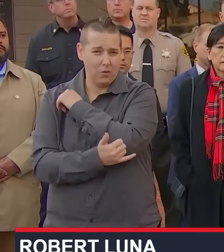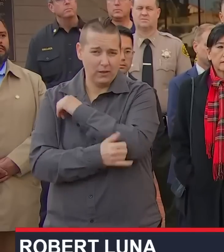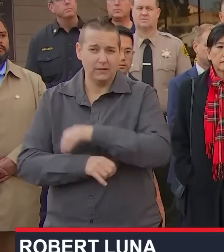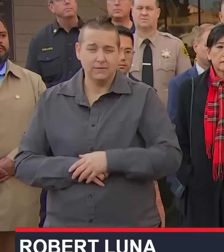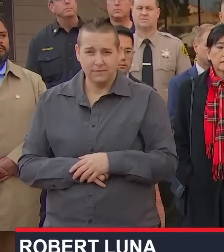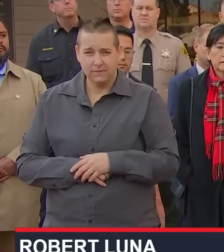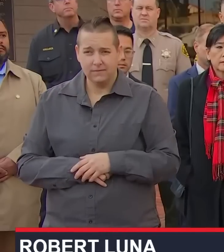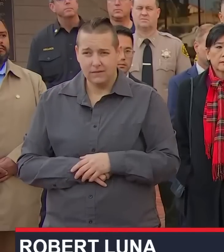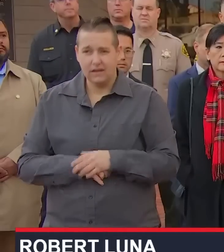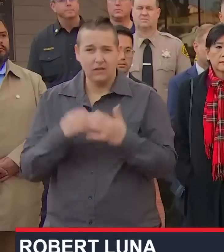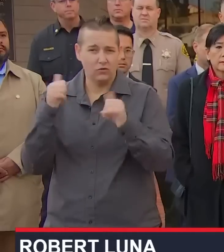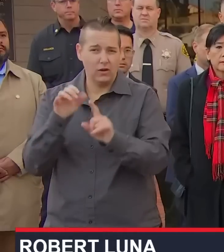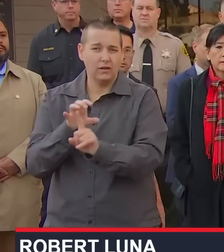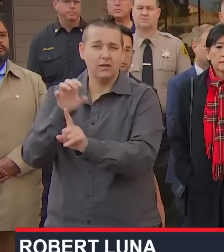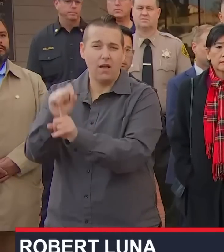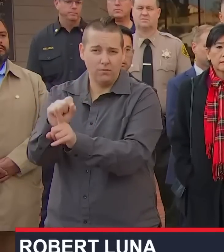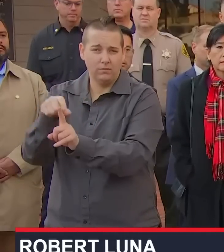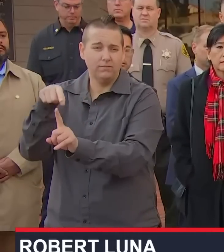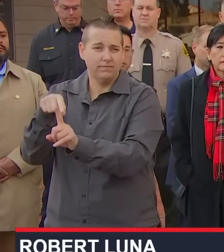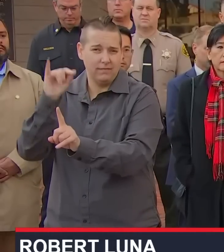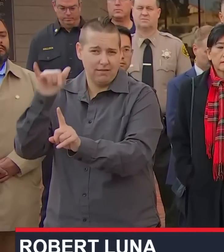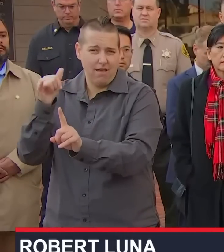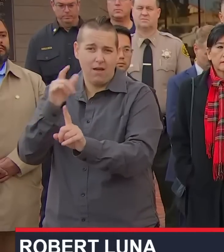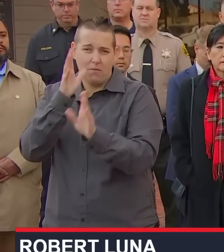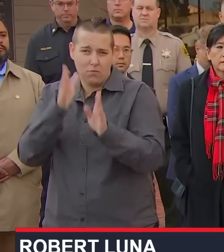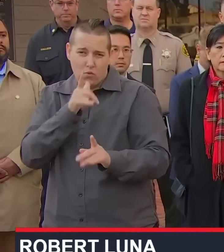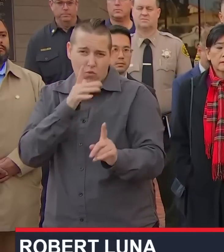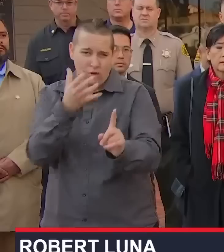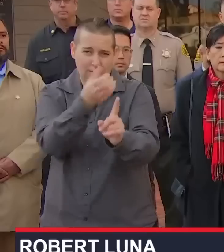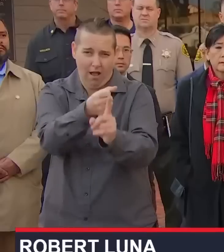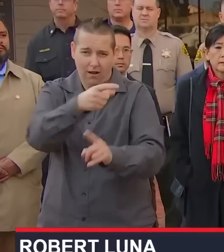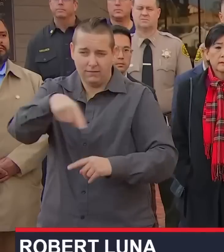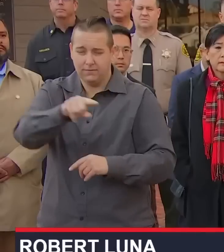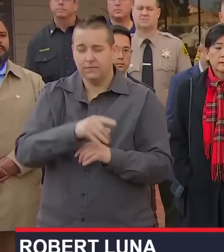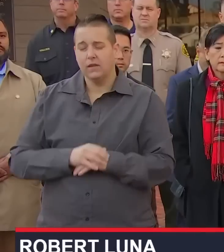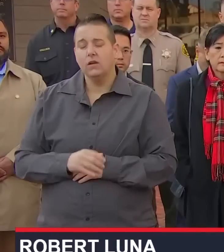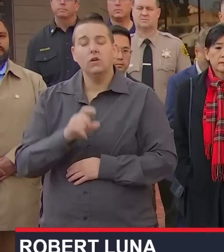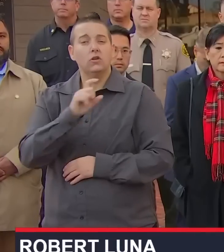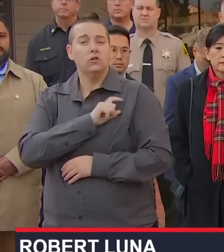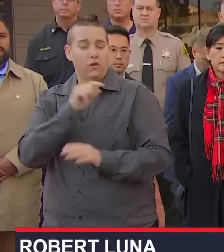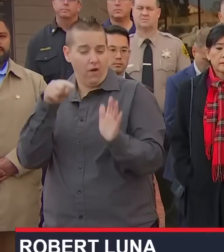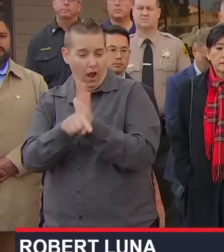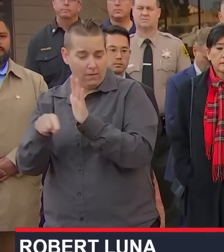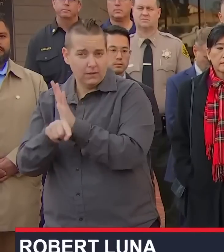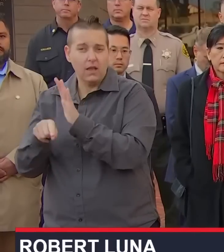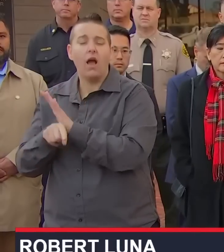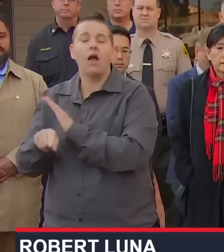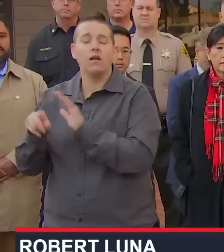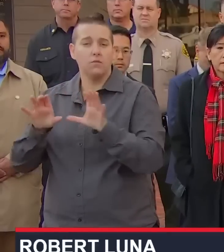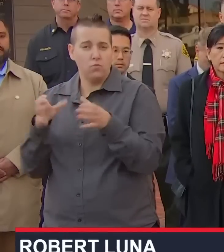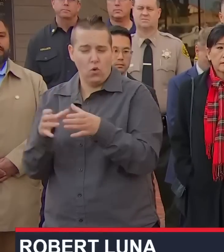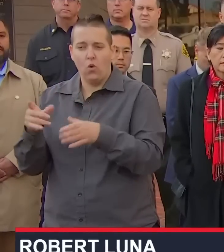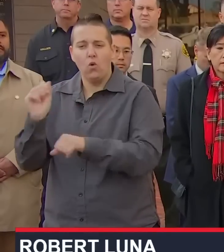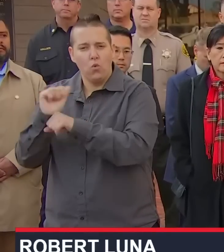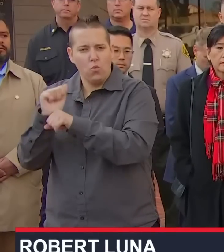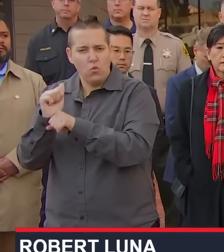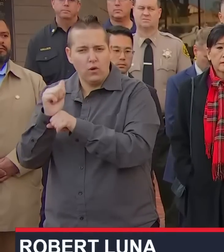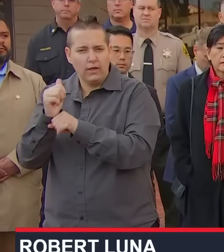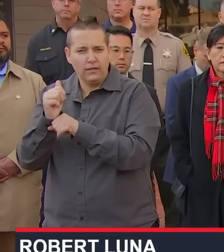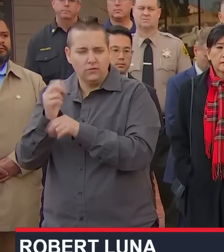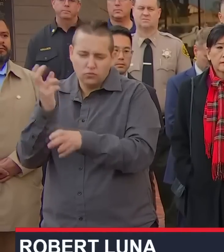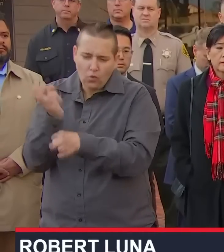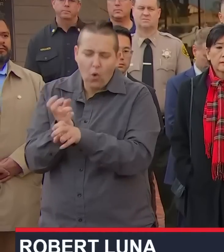trabajando para beneficio de los residentes del Condado de Los Ángeles y para aprender al atacante Los investigadores